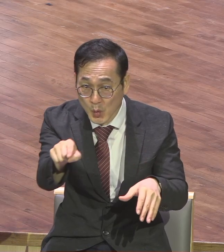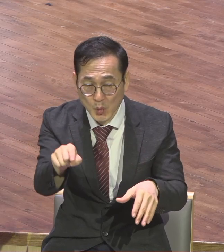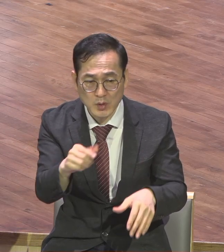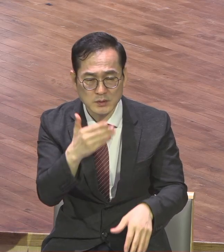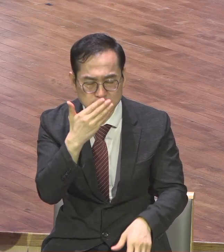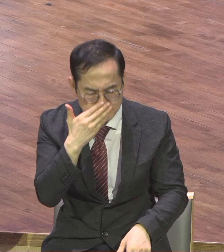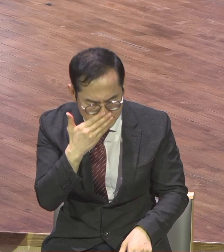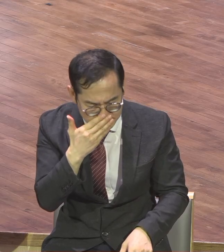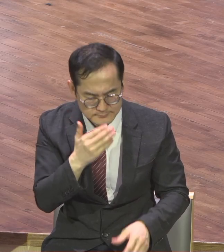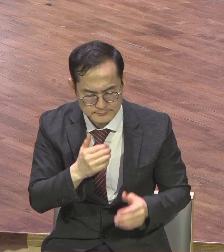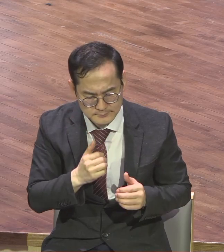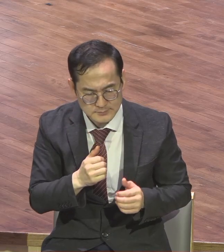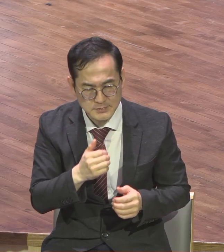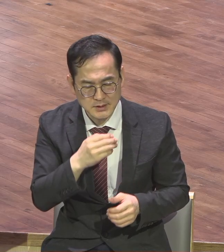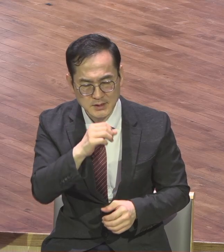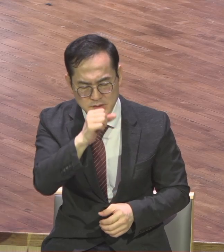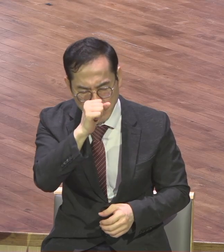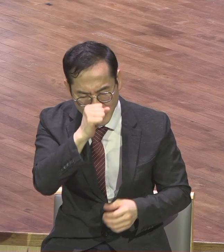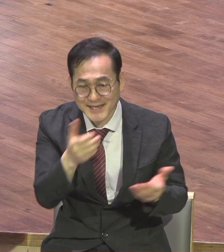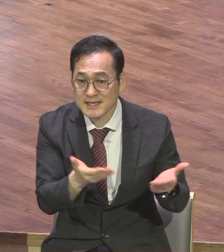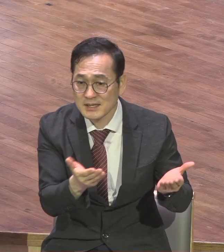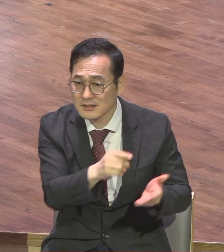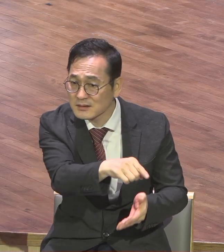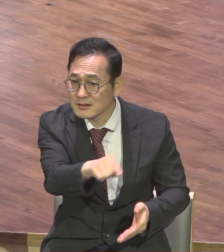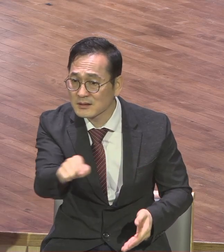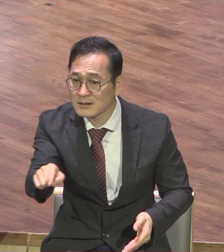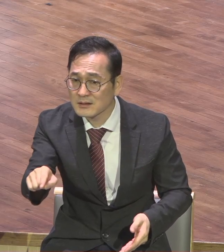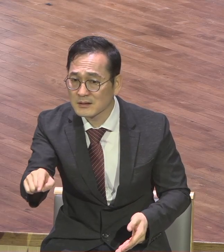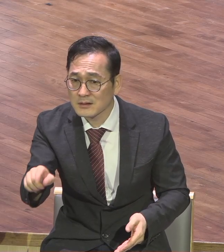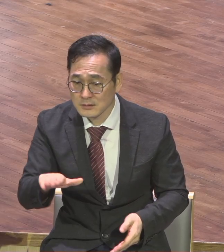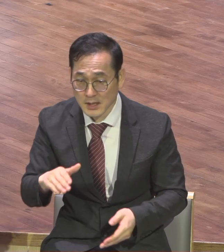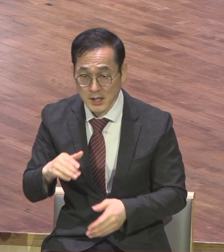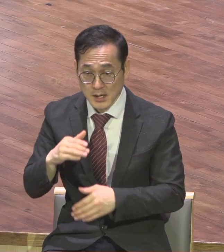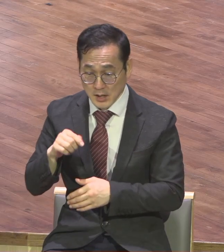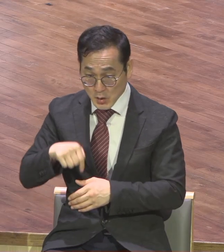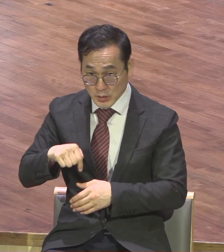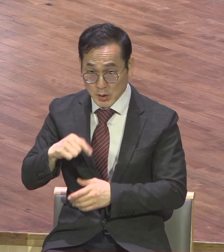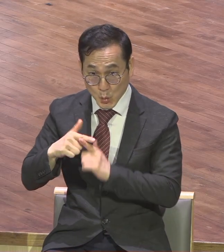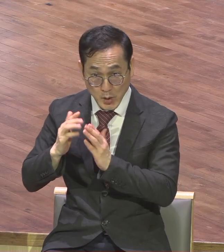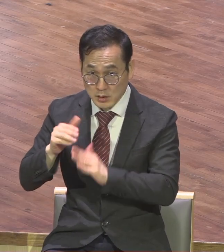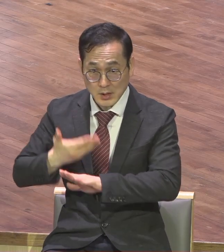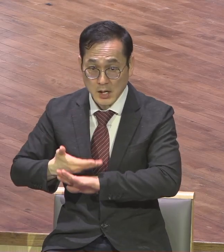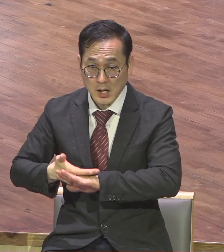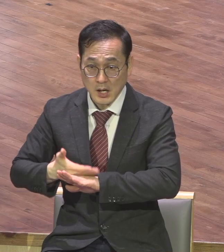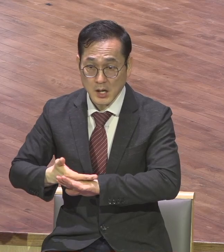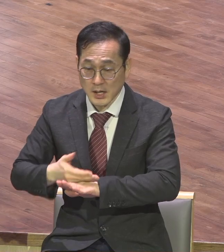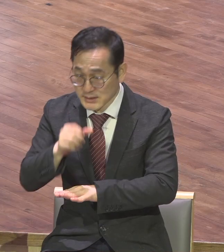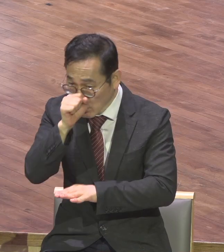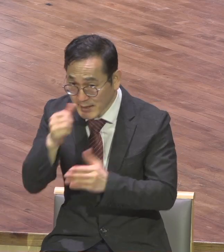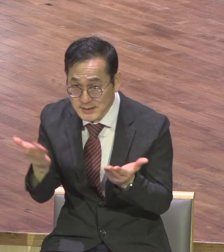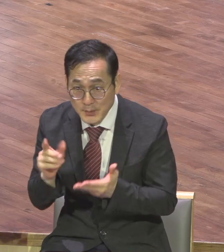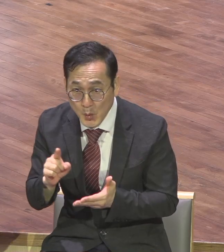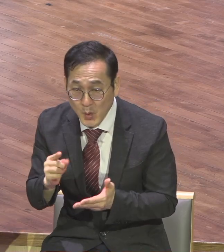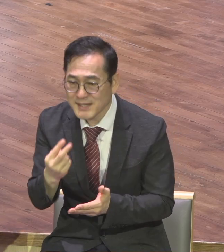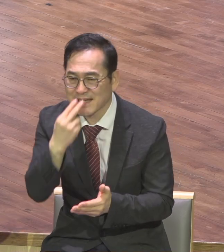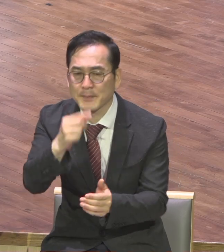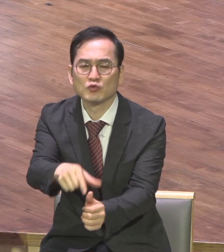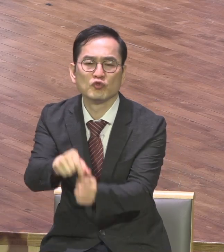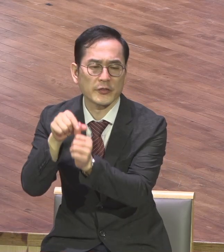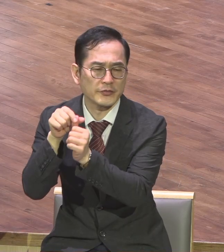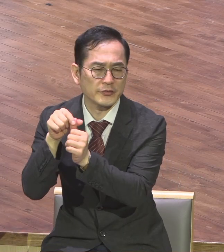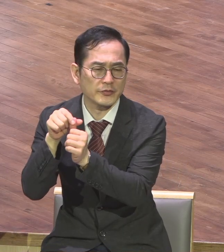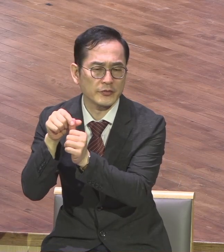일을 하는 겁니다. 성경은 정반대예요. 선한 일이 뭐야? 성경이 말하는 선한 일, 교회가 말하는 선한 일은 생명